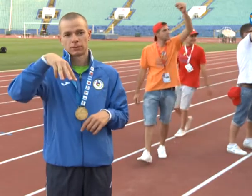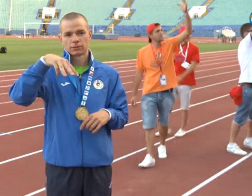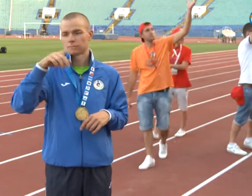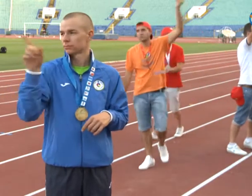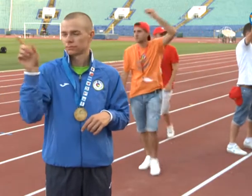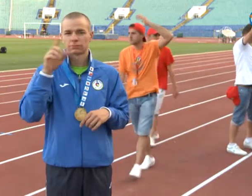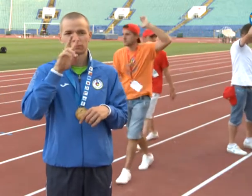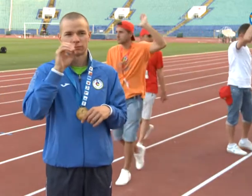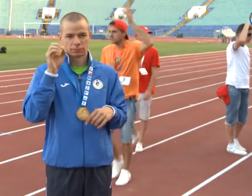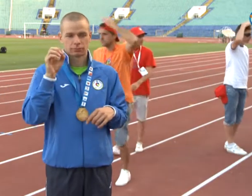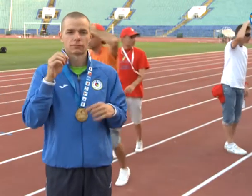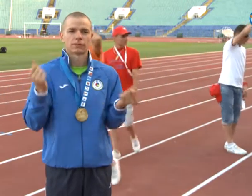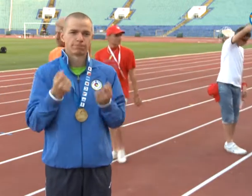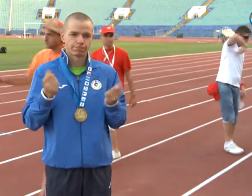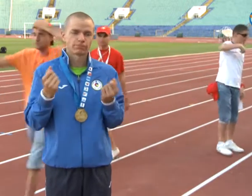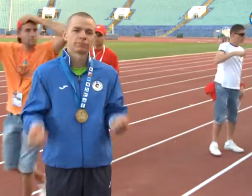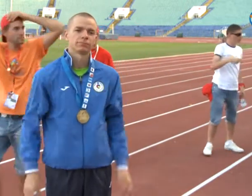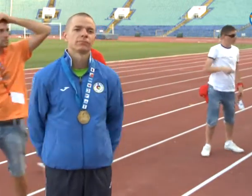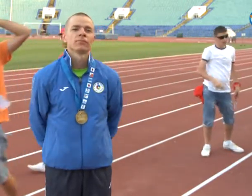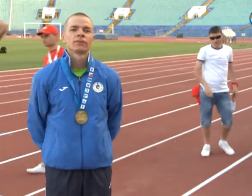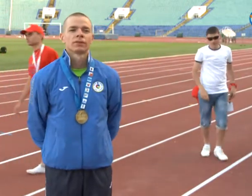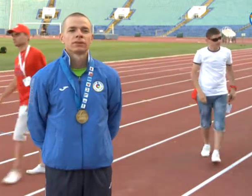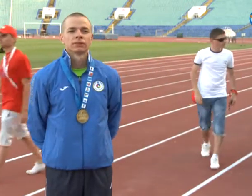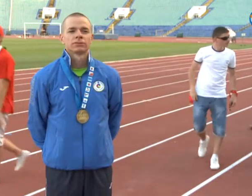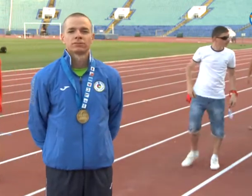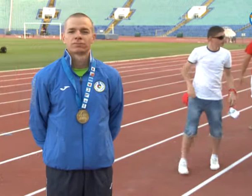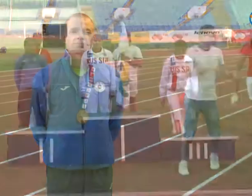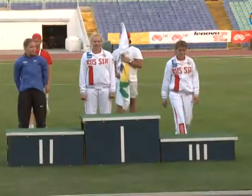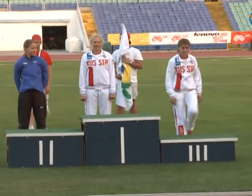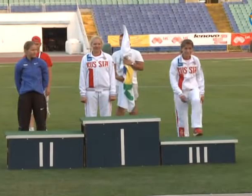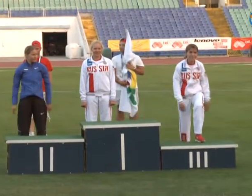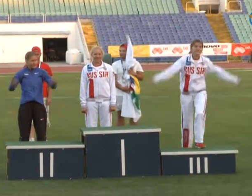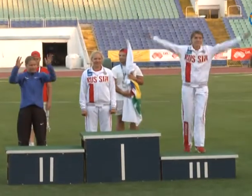Me pa jutri čaka še ena tekma in upam še na dodatni uspeh.